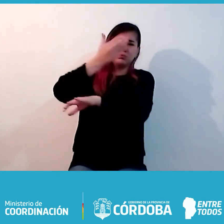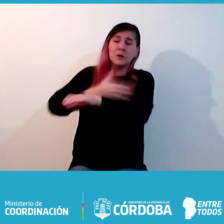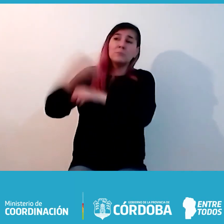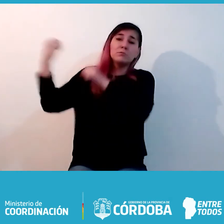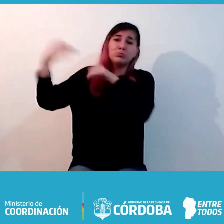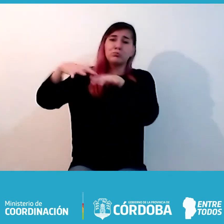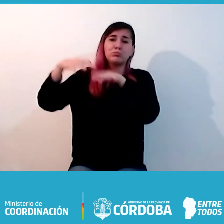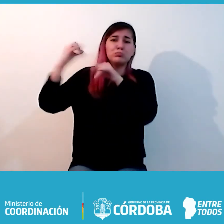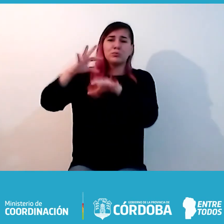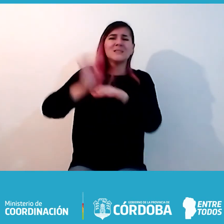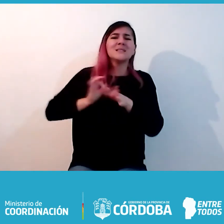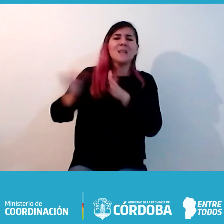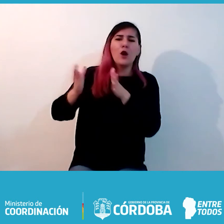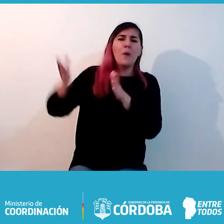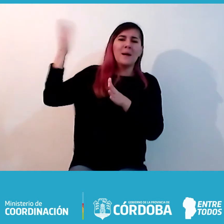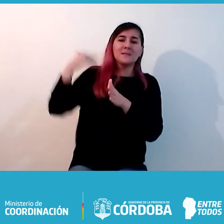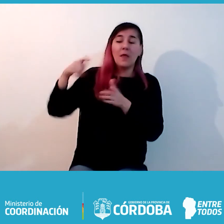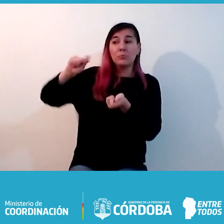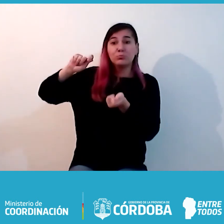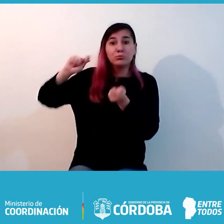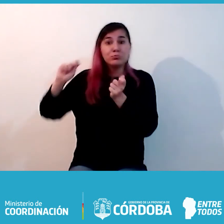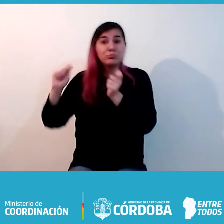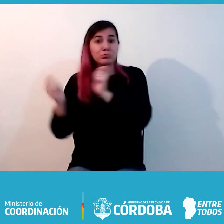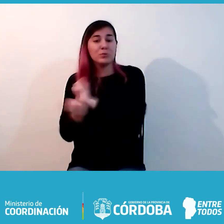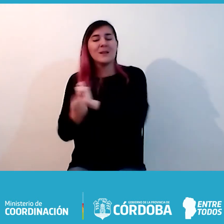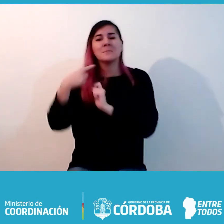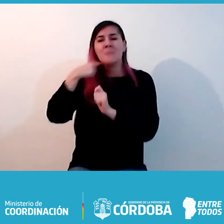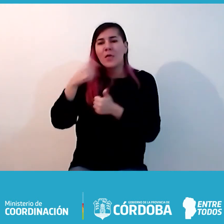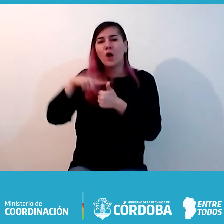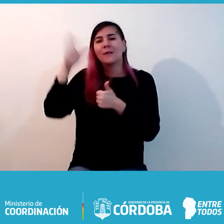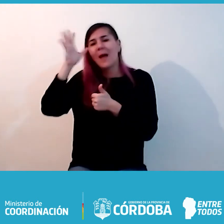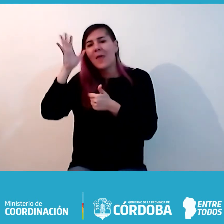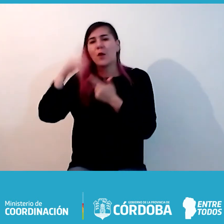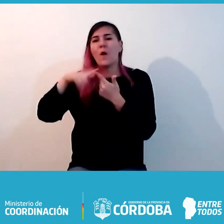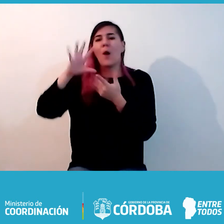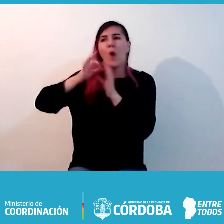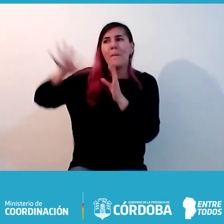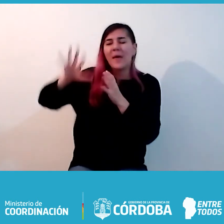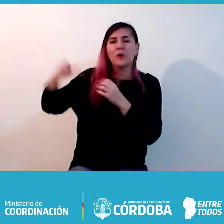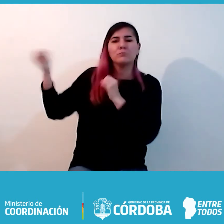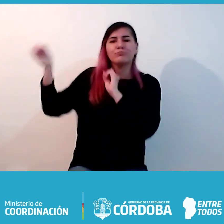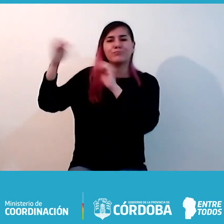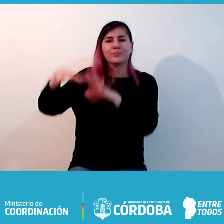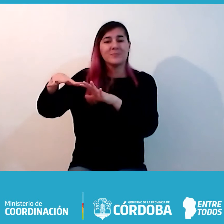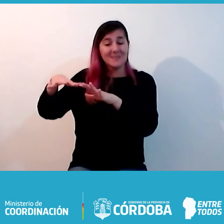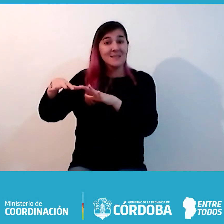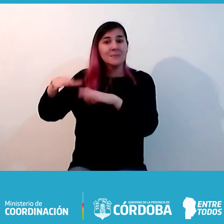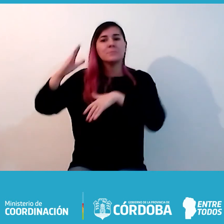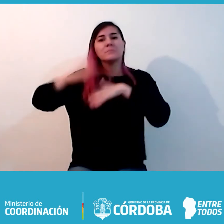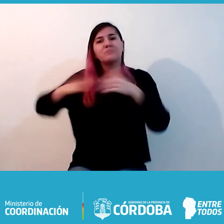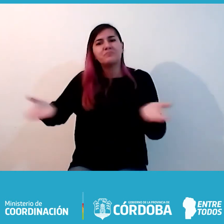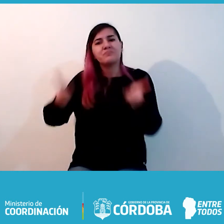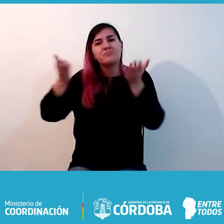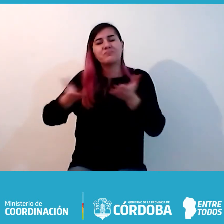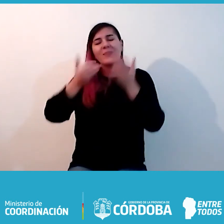de siglos pasados. Es que la transformación del valle se fue dando con españoles, italianos, europeos en general. Se impulsan obras como el dique San Roque,